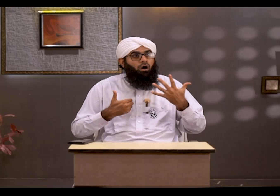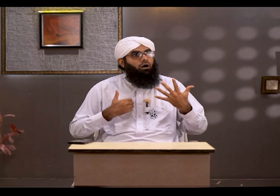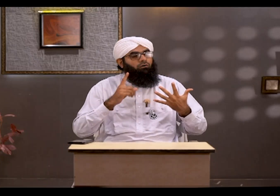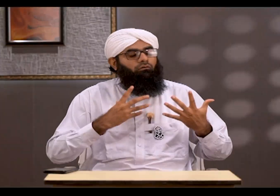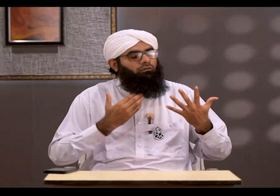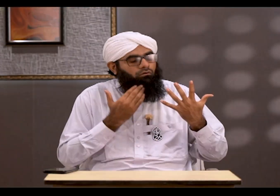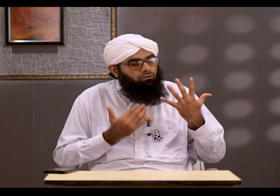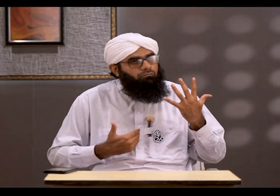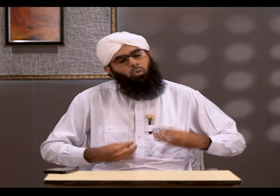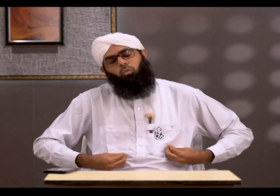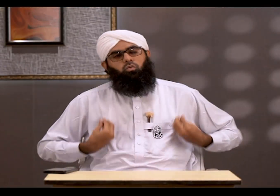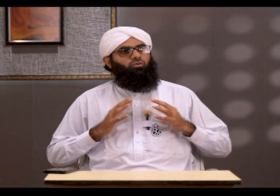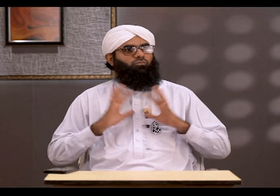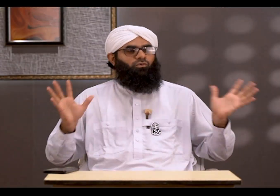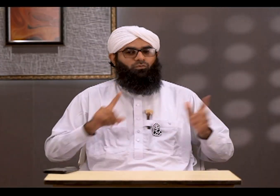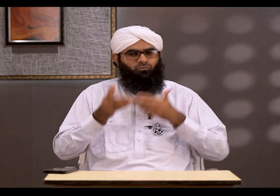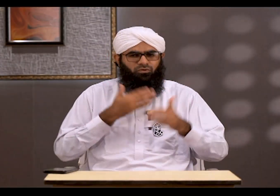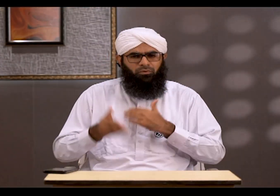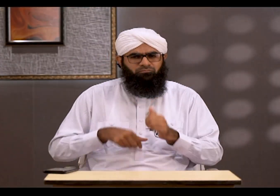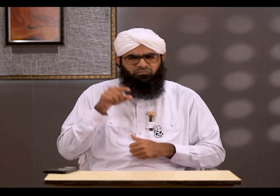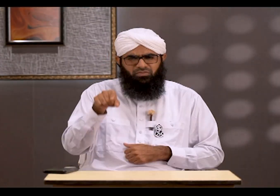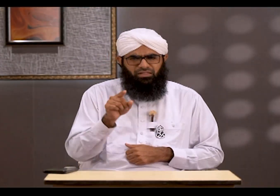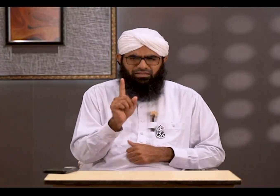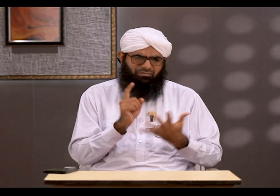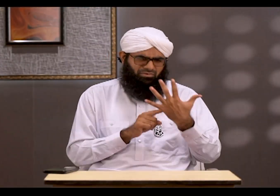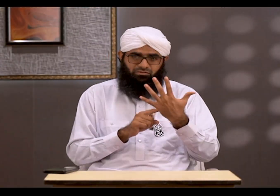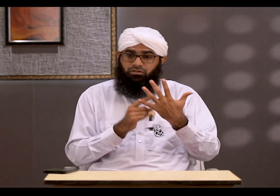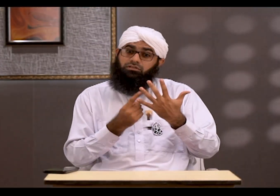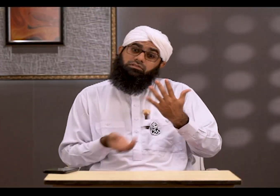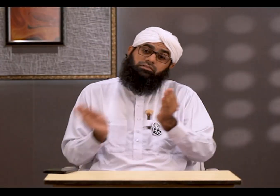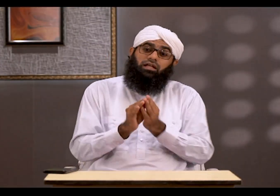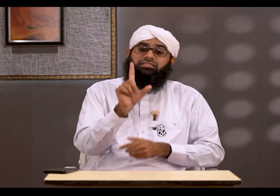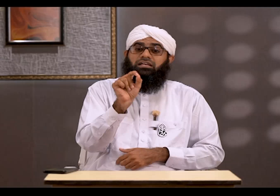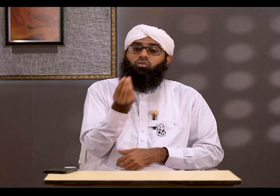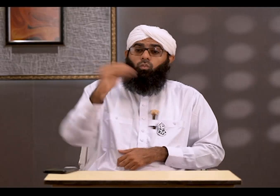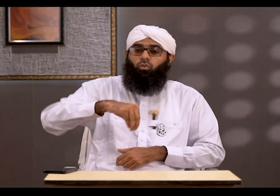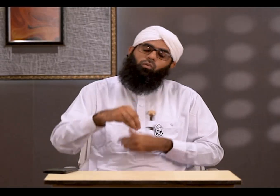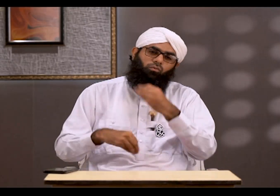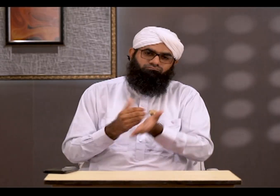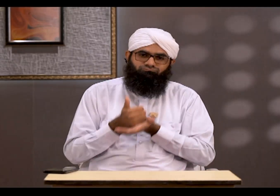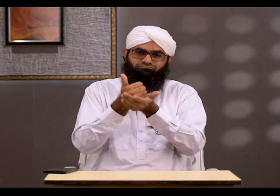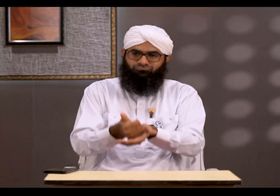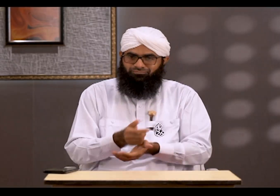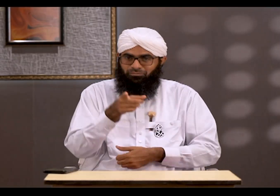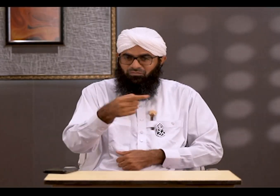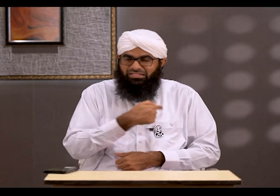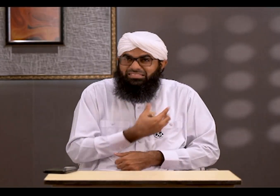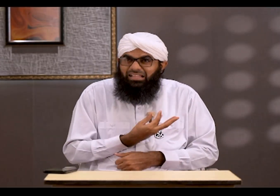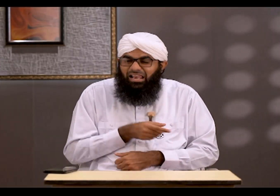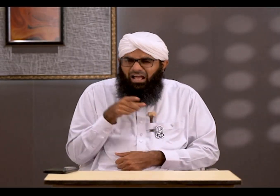فرمائے گا، یہ بھی تیرے لیے اور اس جیسا 10 گنا مزید بھی لے لو، اور اس کے علاوہ ہر وہ چیز جو تیرے دل کو اچھی لگے اور تیری